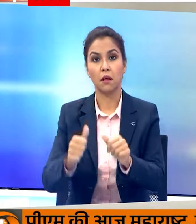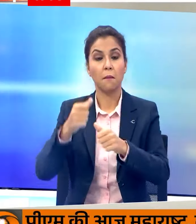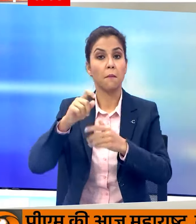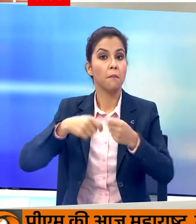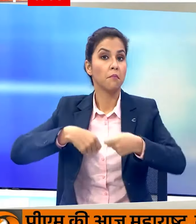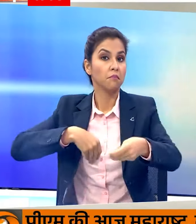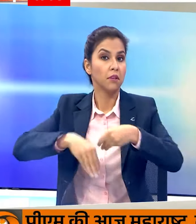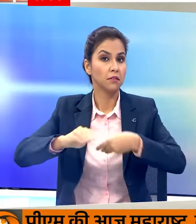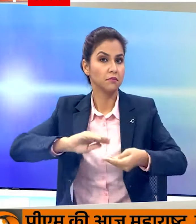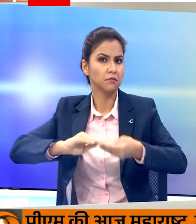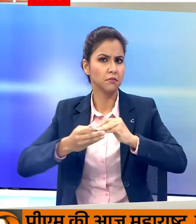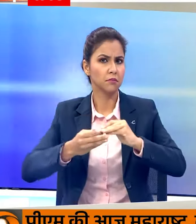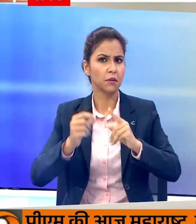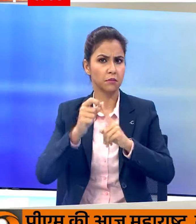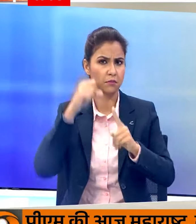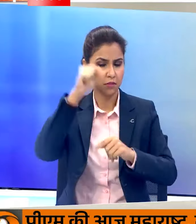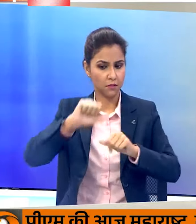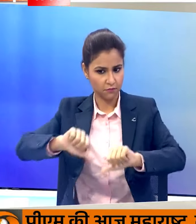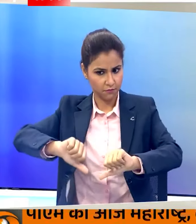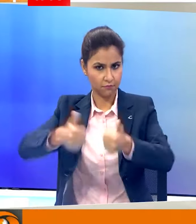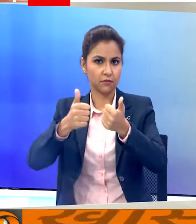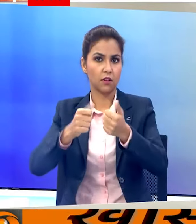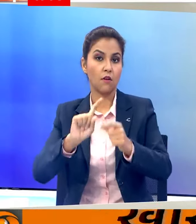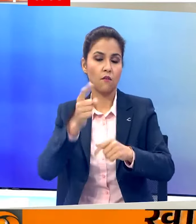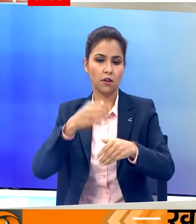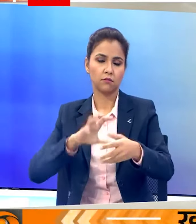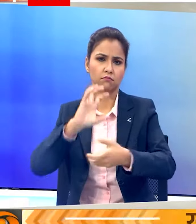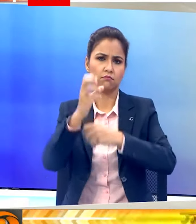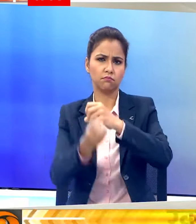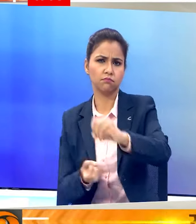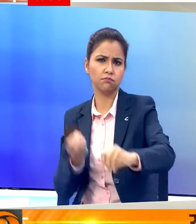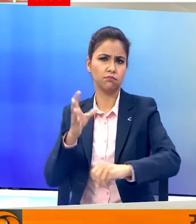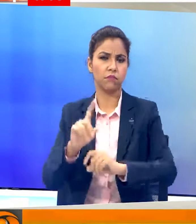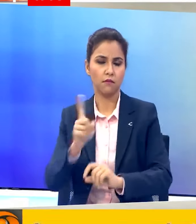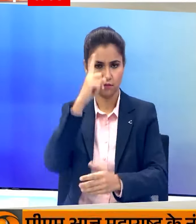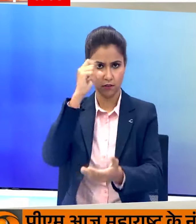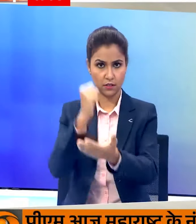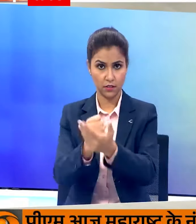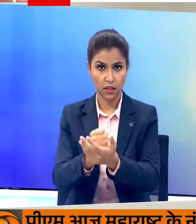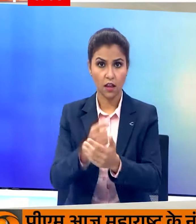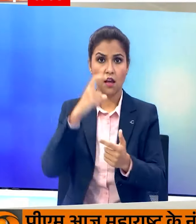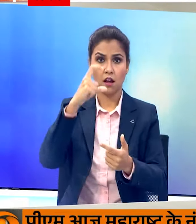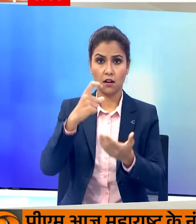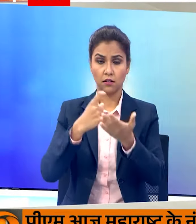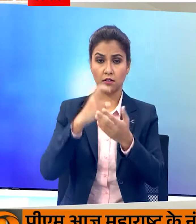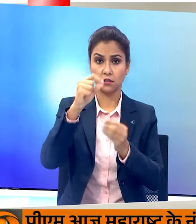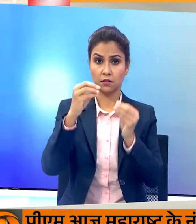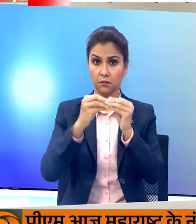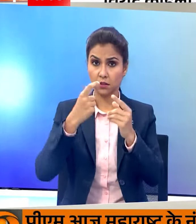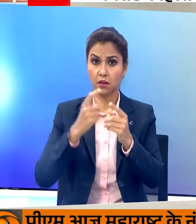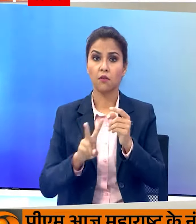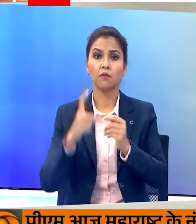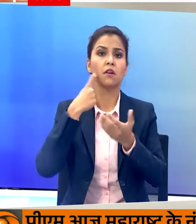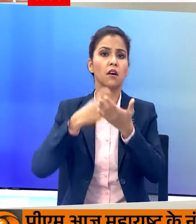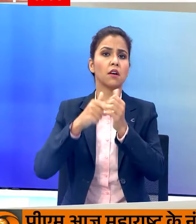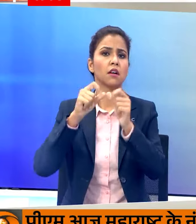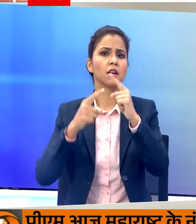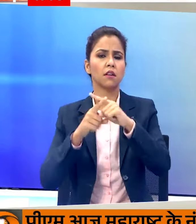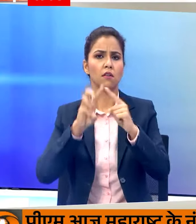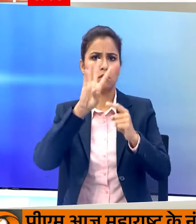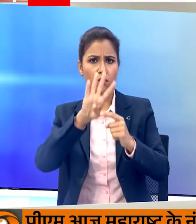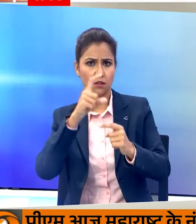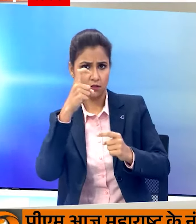पंजाब किंग्स की टीम ने टॉस जीता और पहले गेंदबाजी करने का फैसला किया आरसीबी ने विराट कोहली के 47